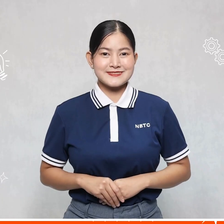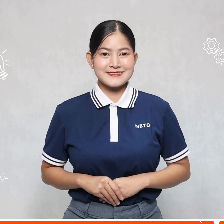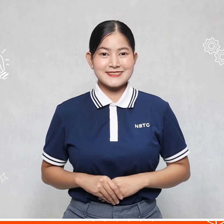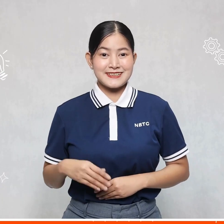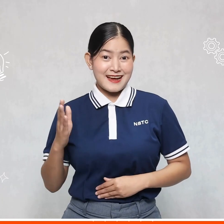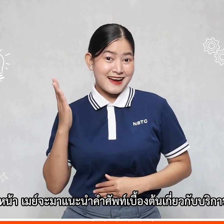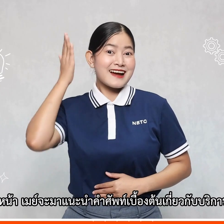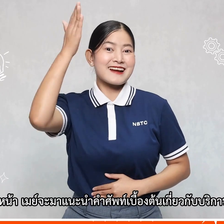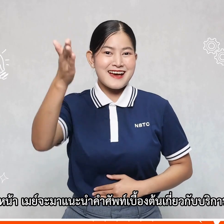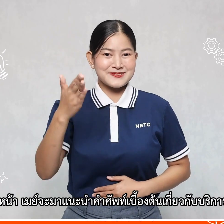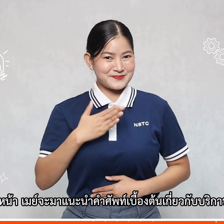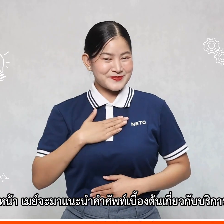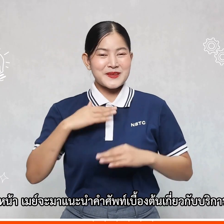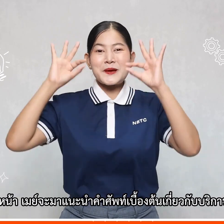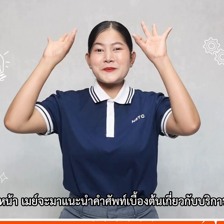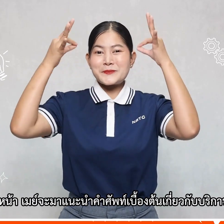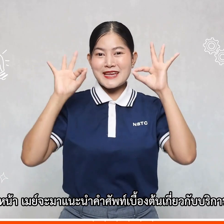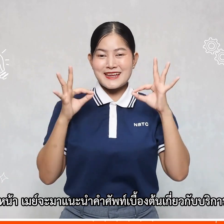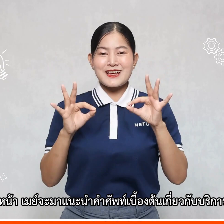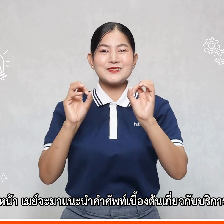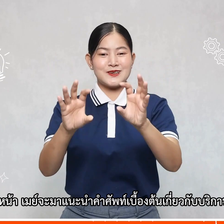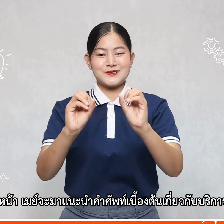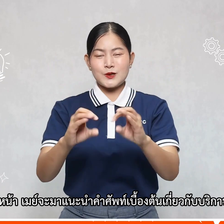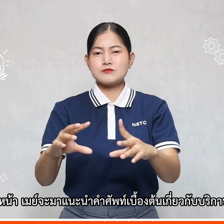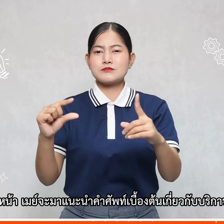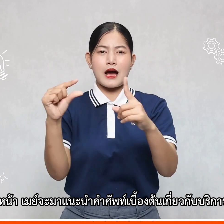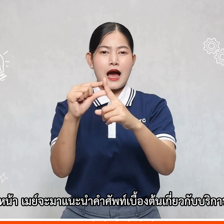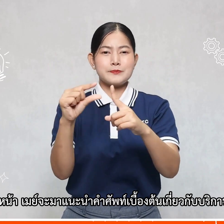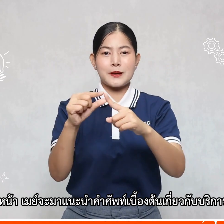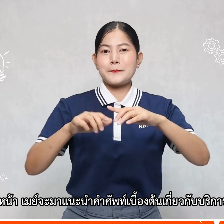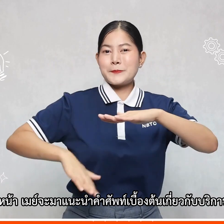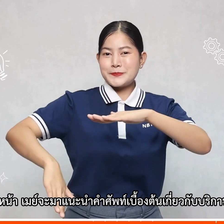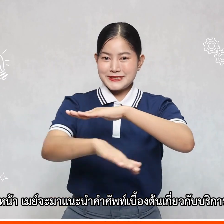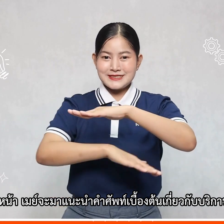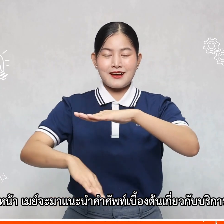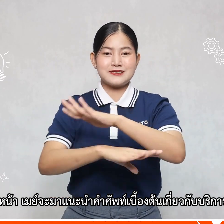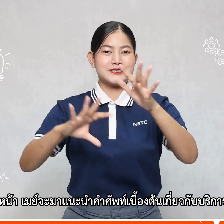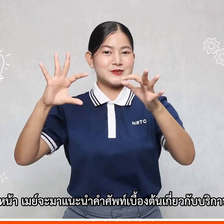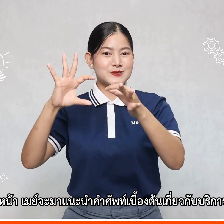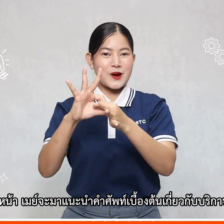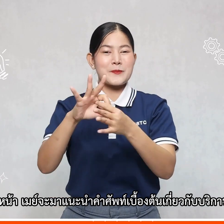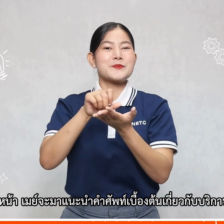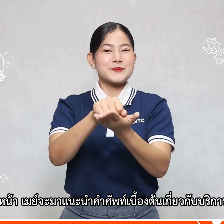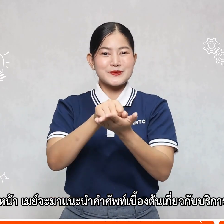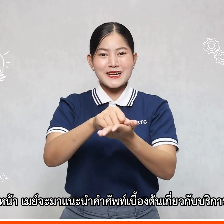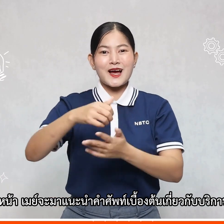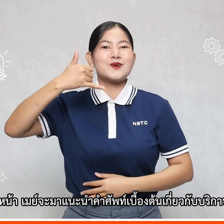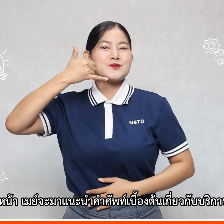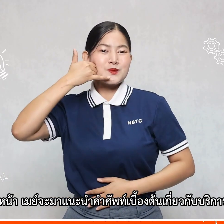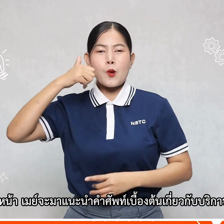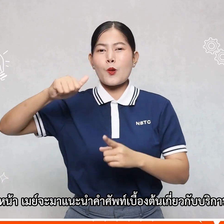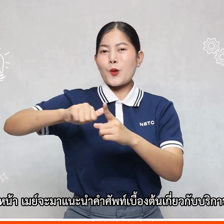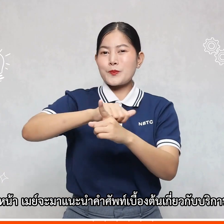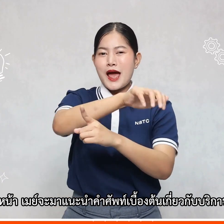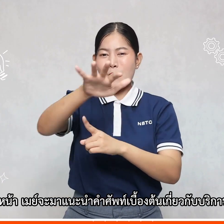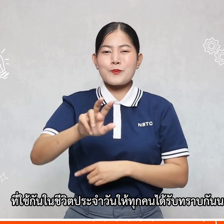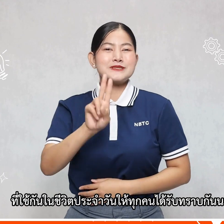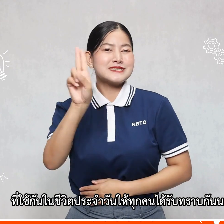ค่ะในครั้งหน้าเมจะมาแนะนำคำศัพท์เบื้องต้นเกี่ยวกับการบริการโทรคมนาคมที่ใช้กันใน